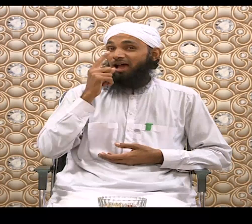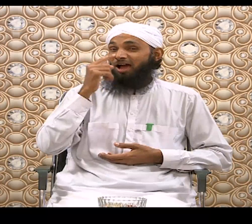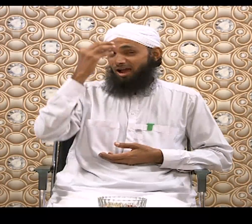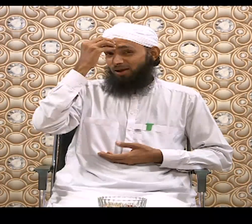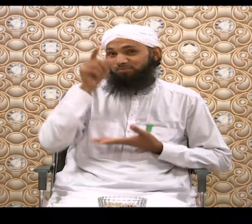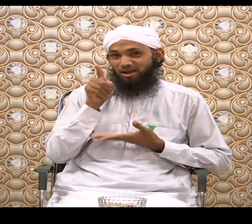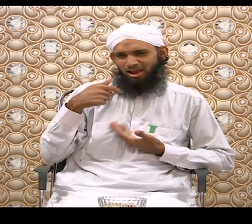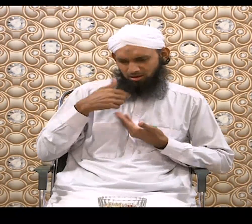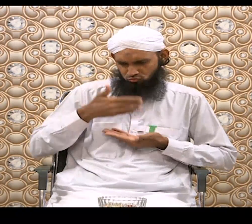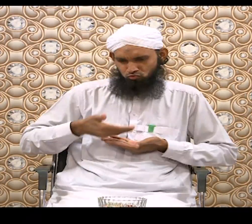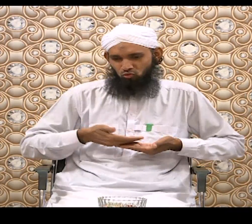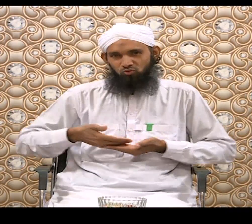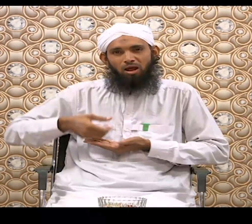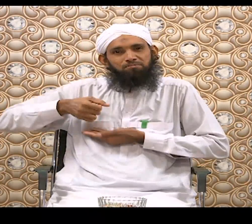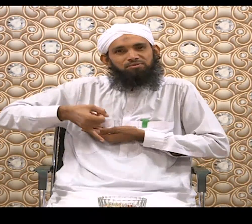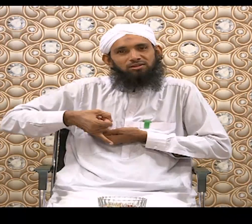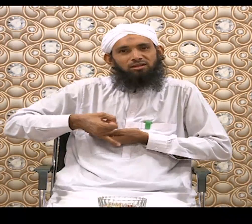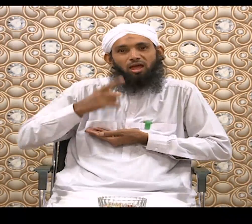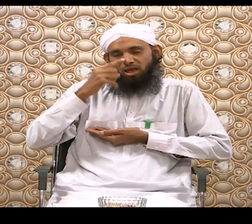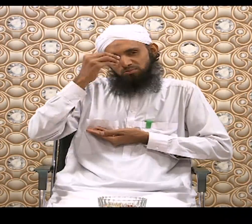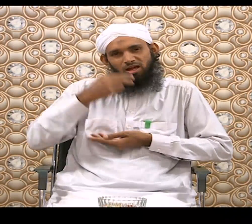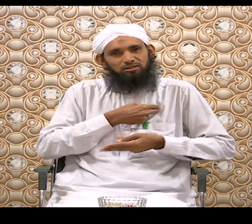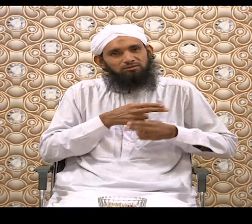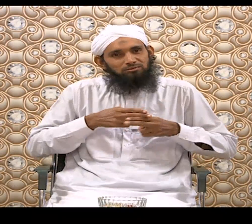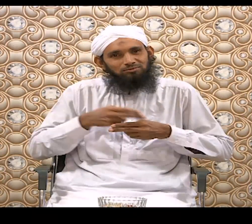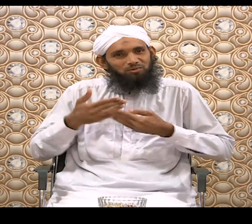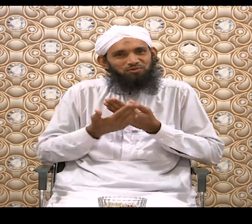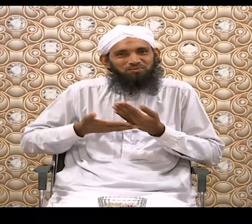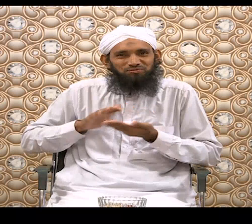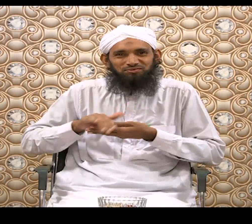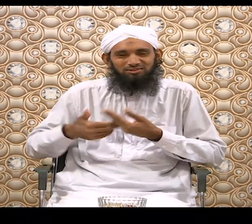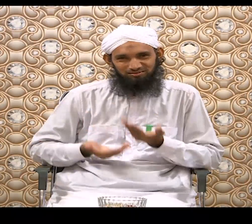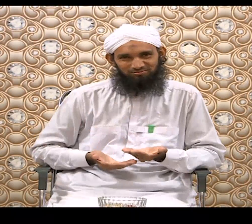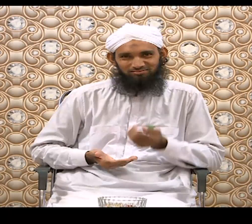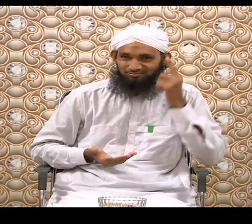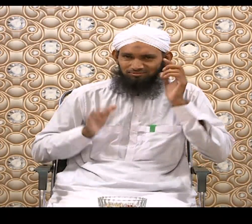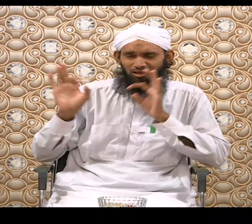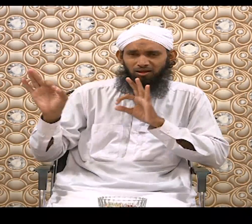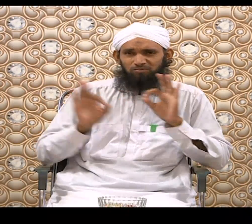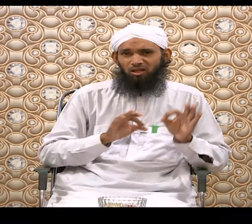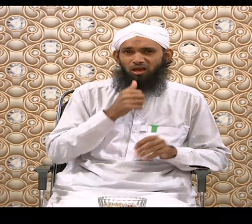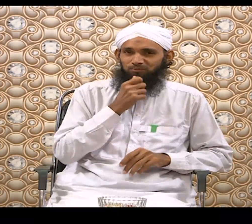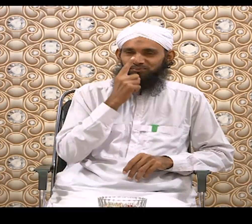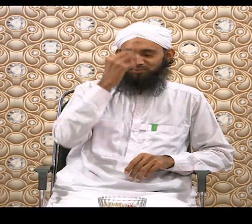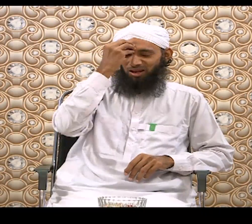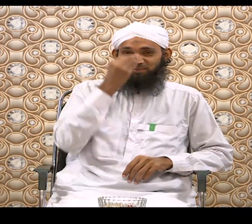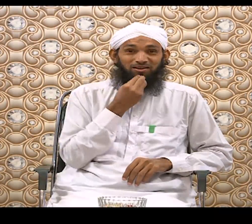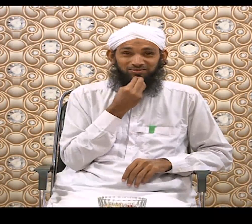کی گندگی برداشت کرتی ہے بڑھاپے اور بیماریوں کے باعث ماں باپ کے اندر خواہ کتنا ہی چڑ چڑا پن آ جائے